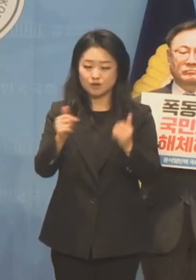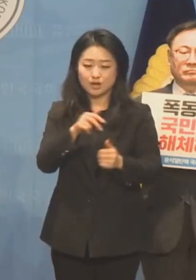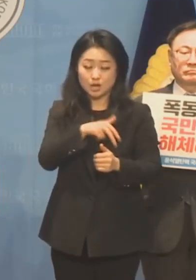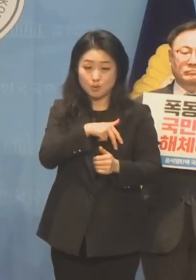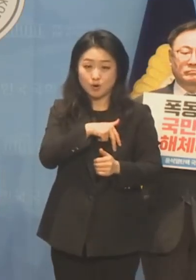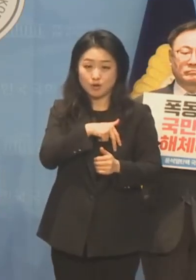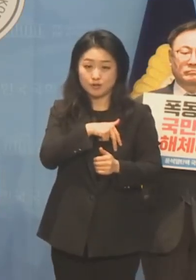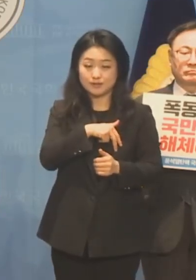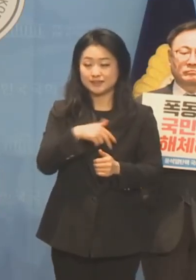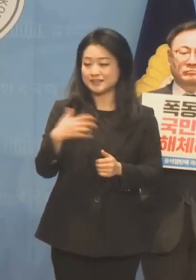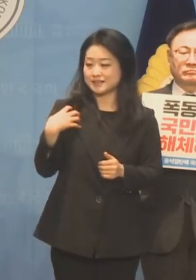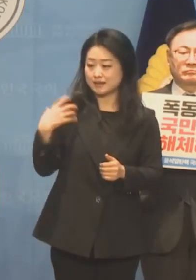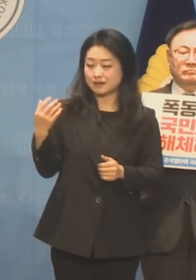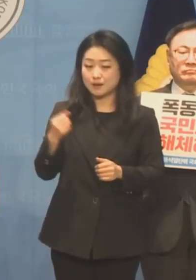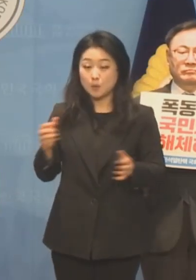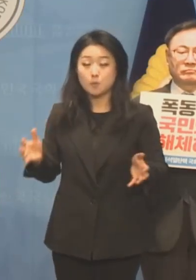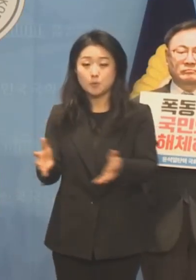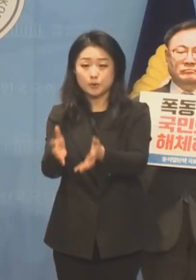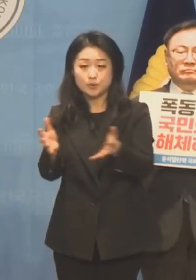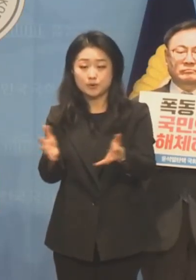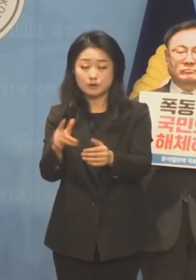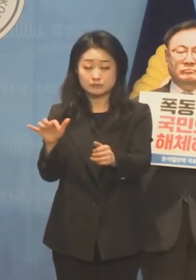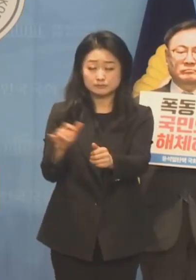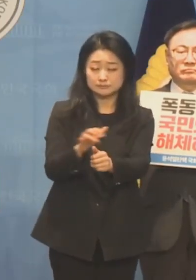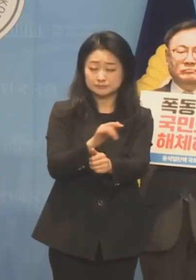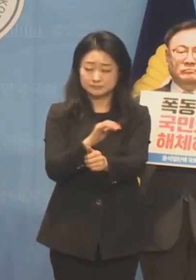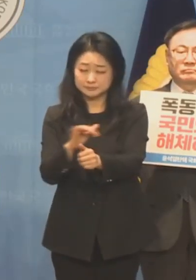이를 독려하고 선동했습니다.